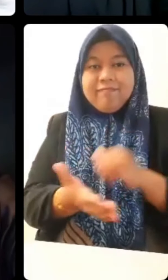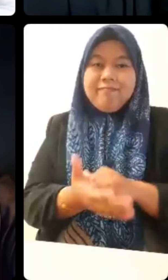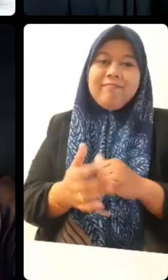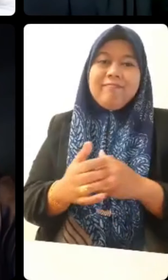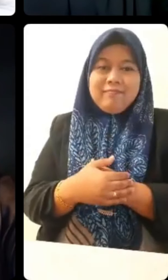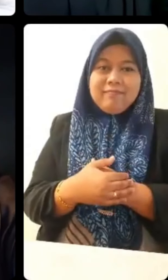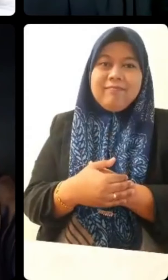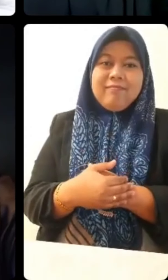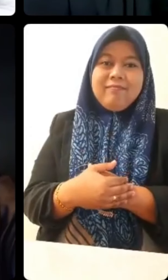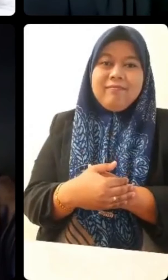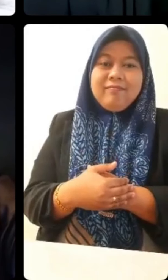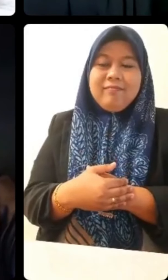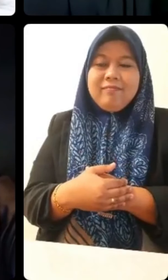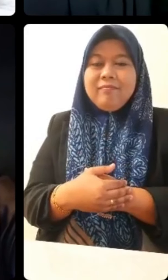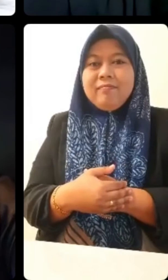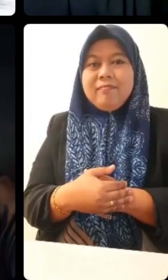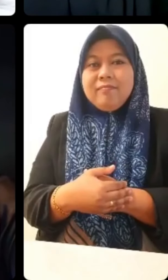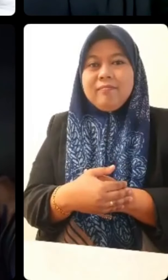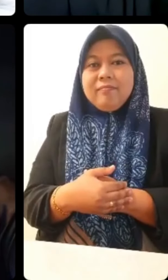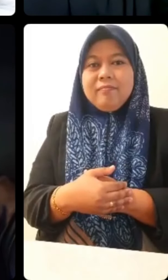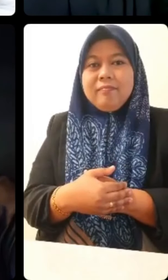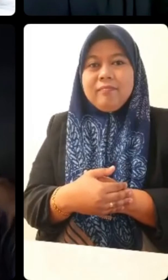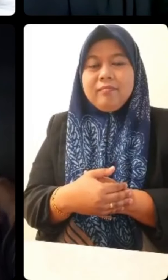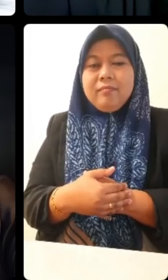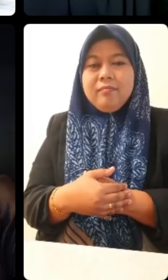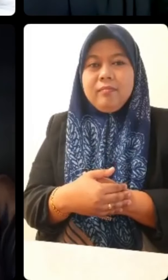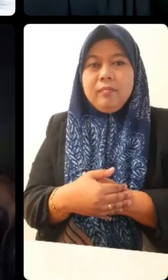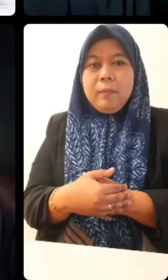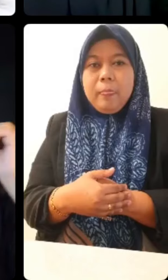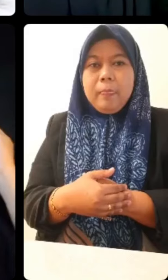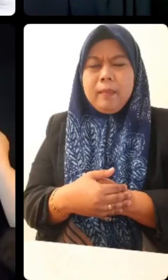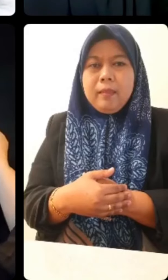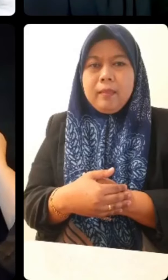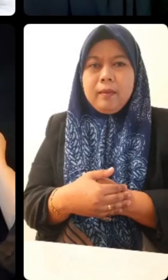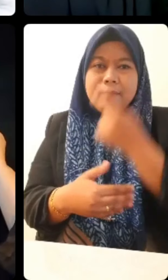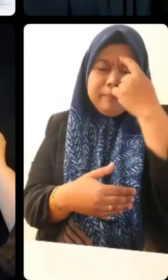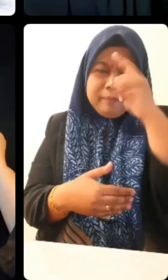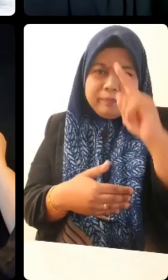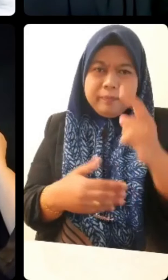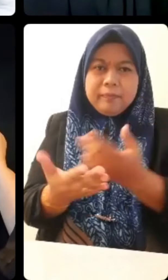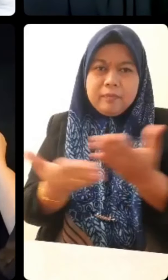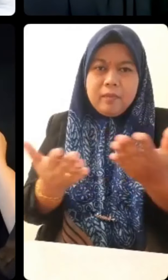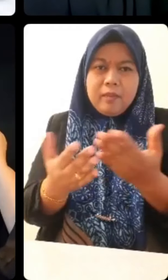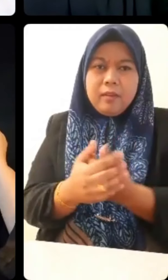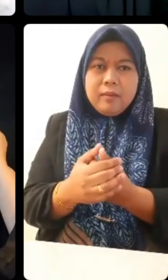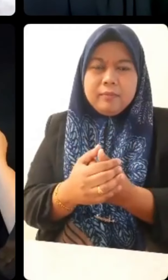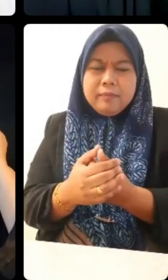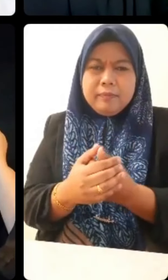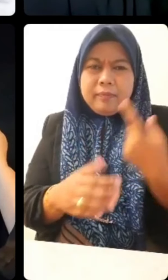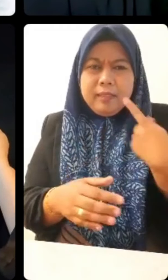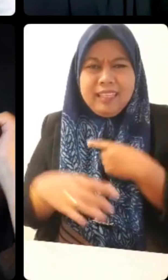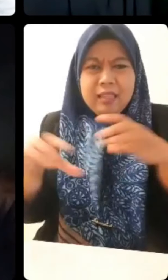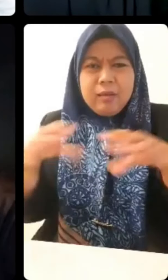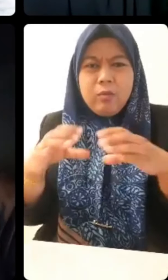Dan suka ingin saya maklumkan juga kepada sahabat-sahabat semua, okay, kelas ni kami wujudkan sebagai membimbing orang pekak